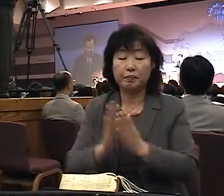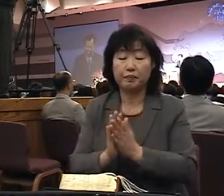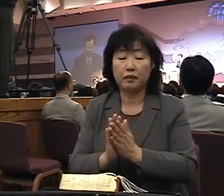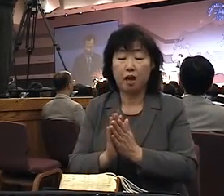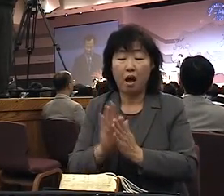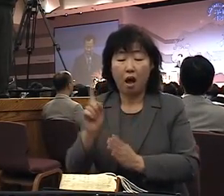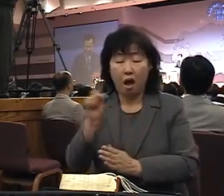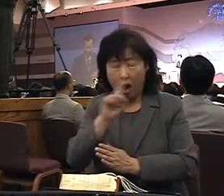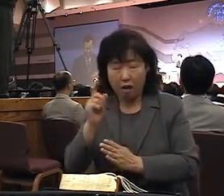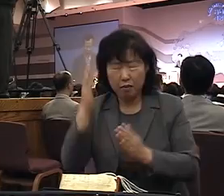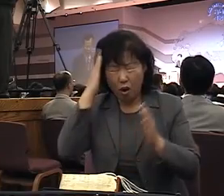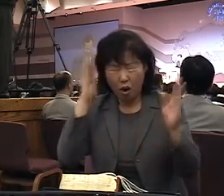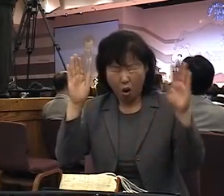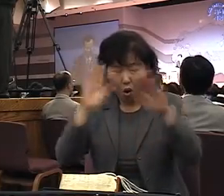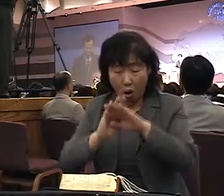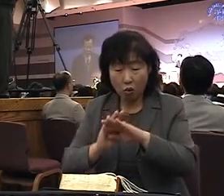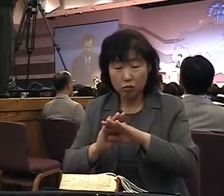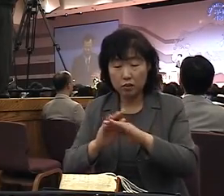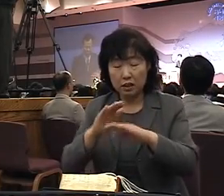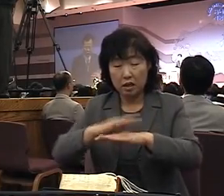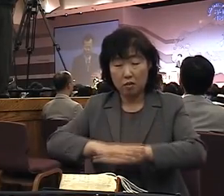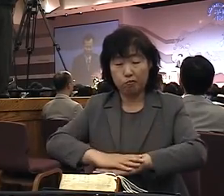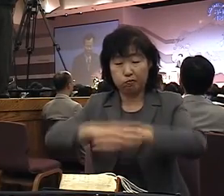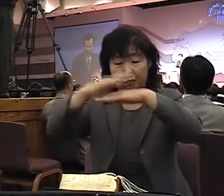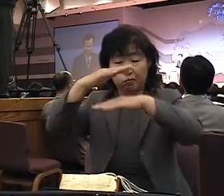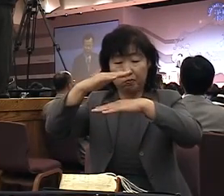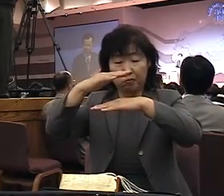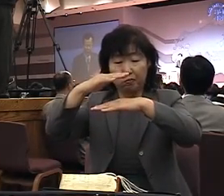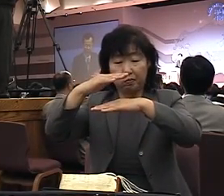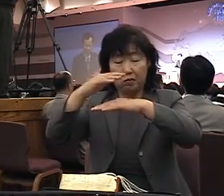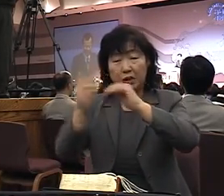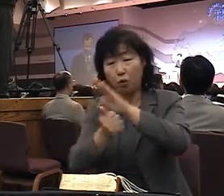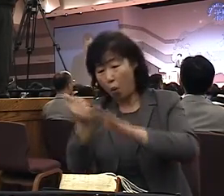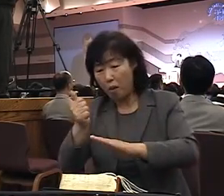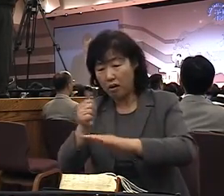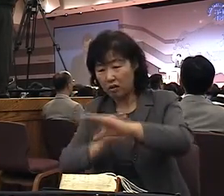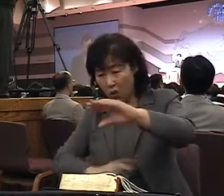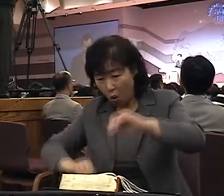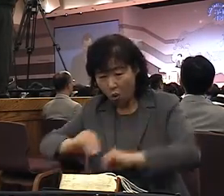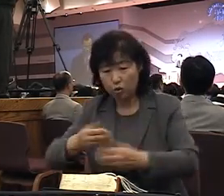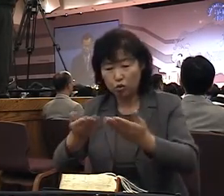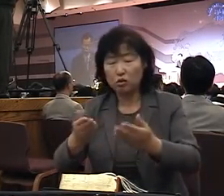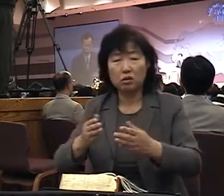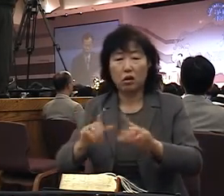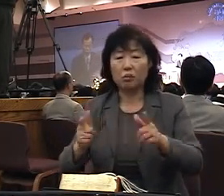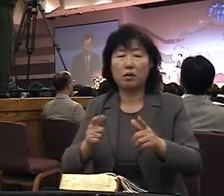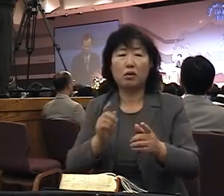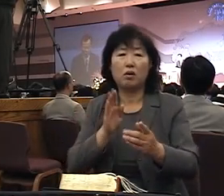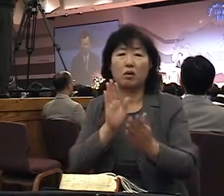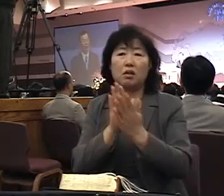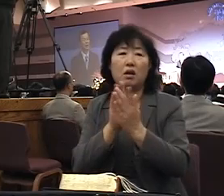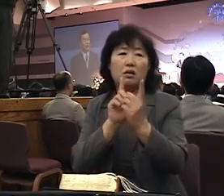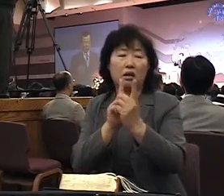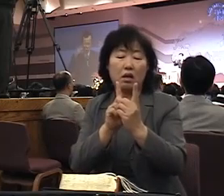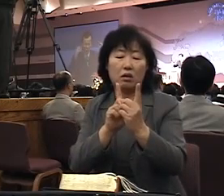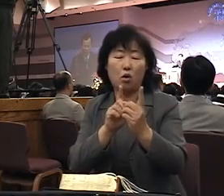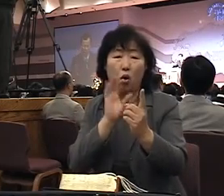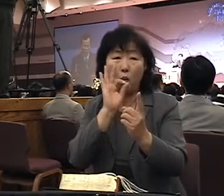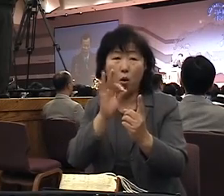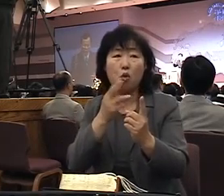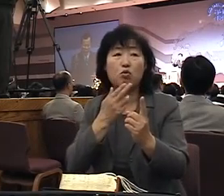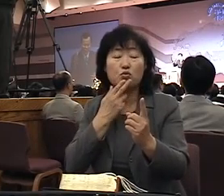아무리 어두움에 쌓이고 소망이 없어지고 되돌릴 수 없게 된 상황, 그러한 대상이라고 볼 수밖에 없지만